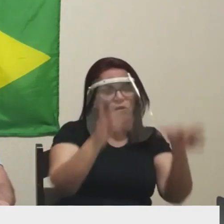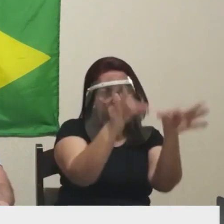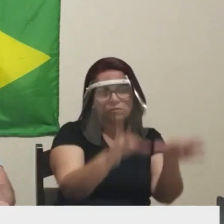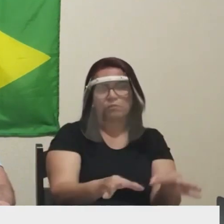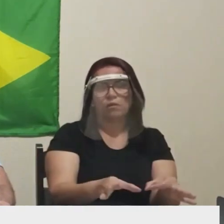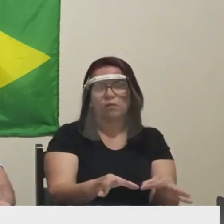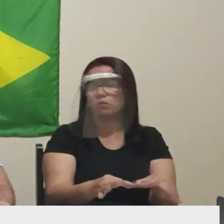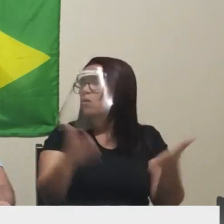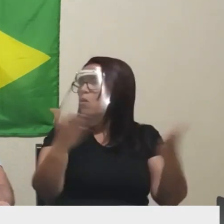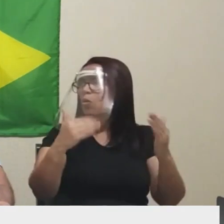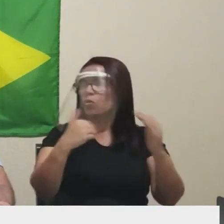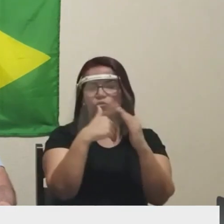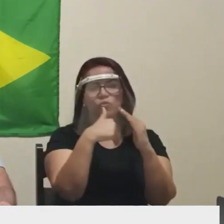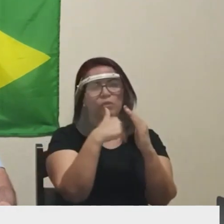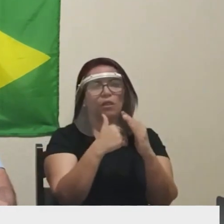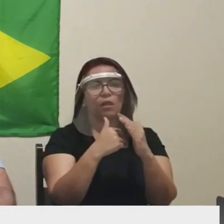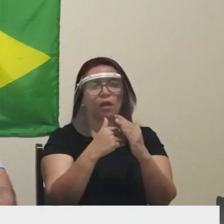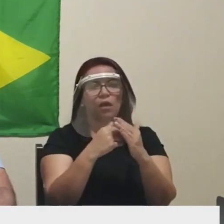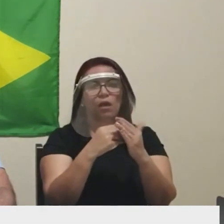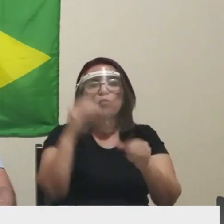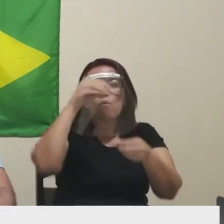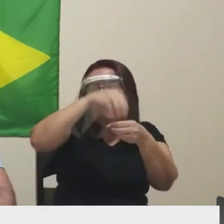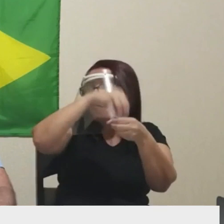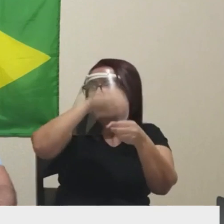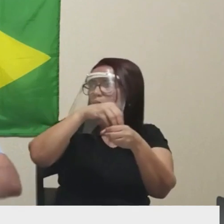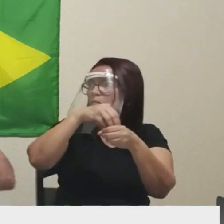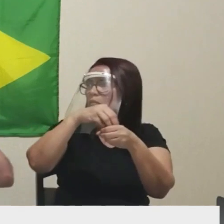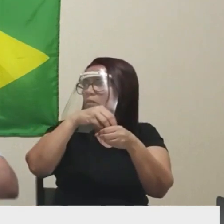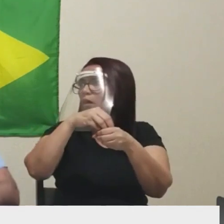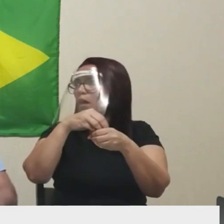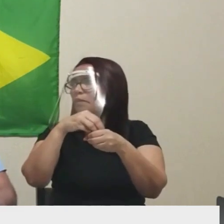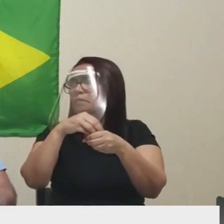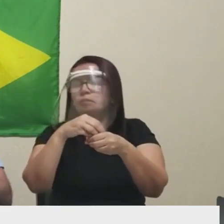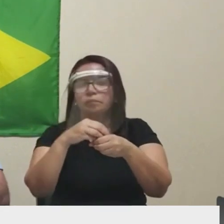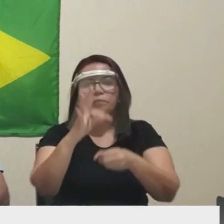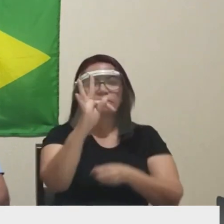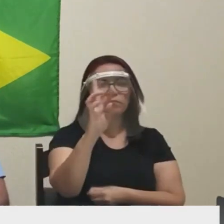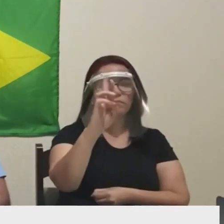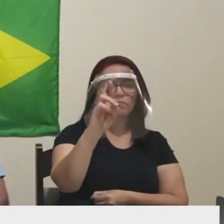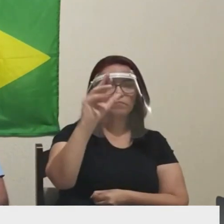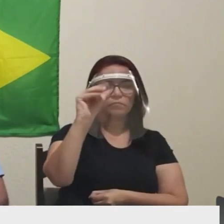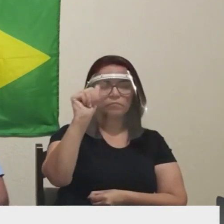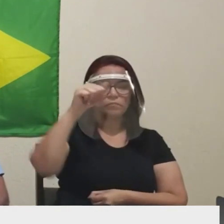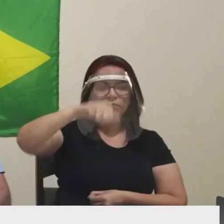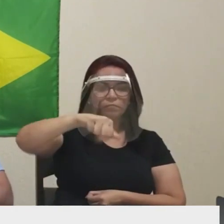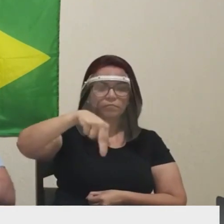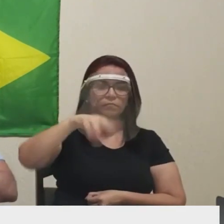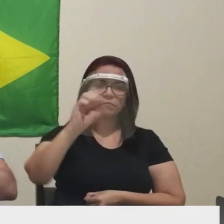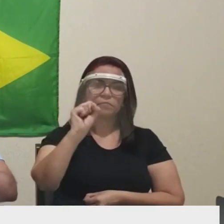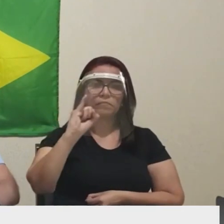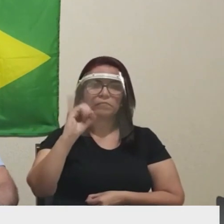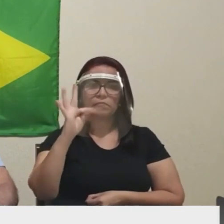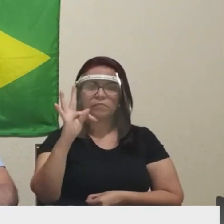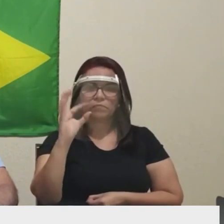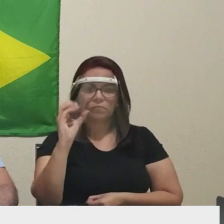Senado votar hoje um projeto que mexe no Código Nacional de Trânsito. A proposta inicial minha era para